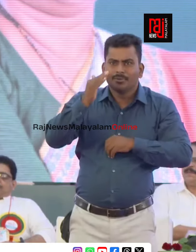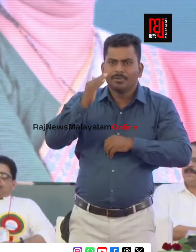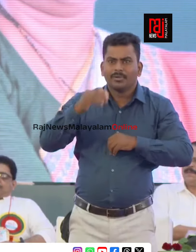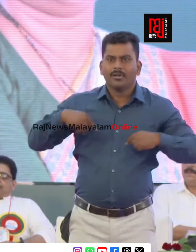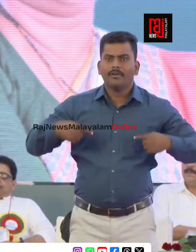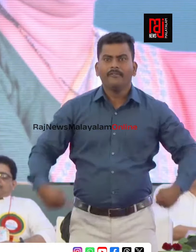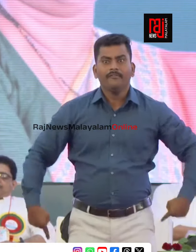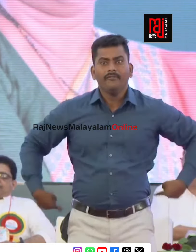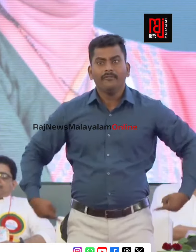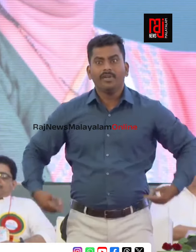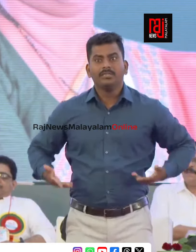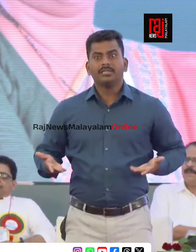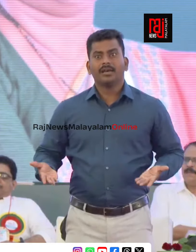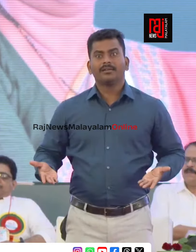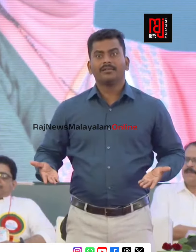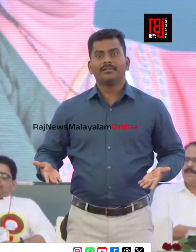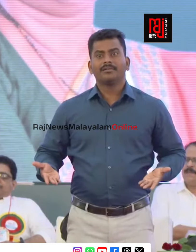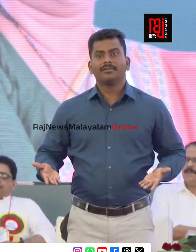മഹാകവി വള്ളത്തോളിന്